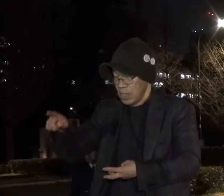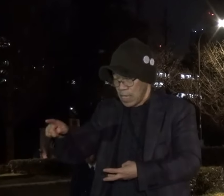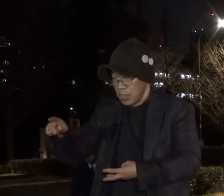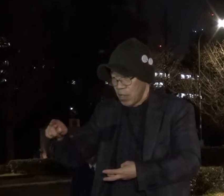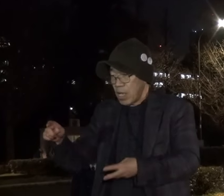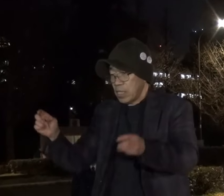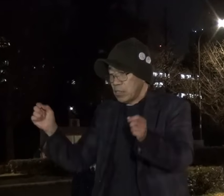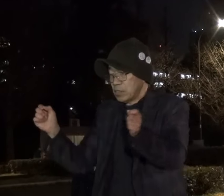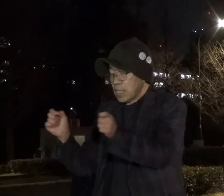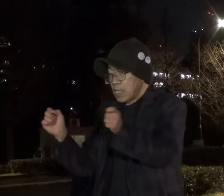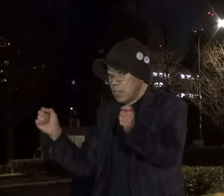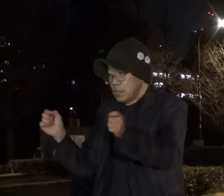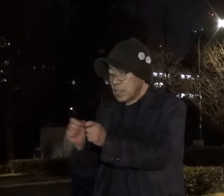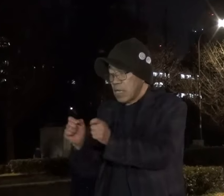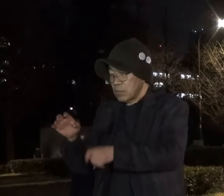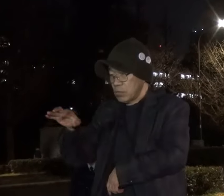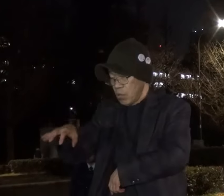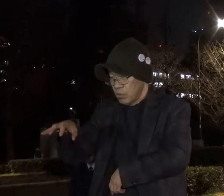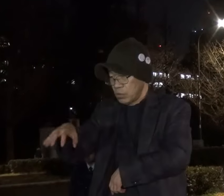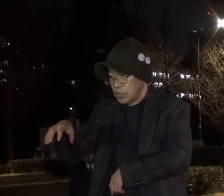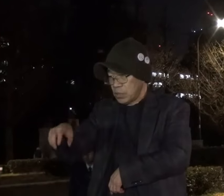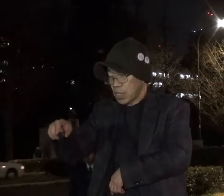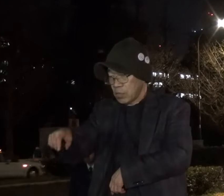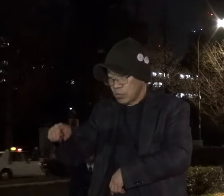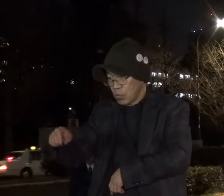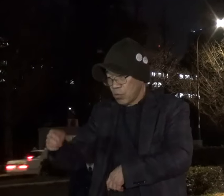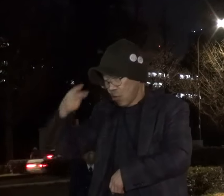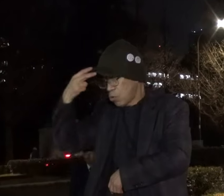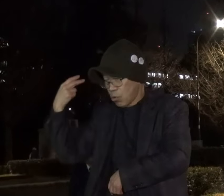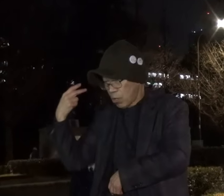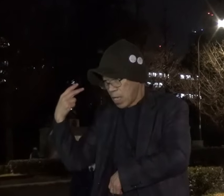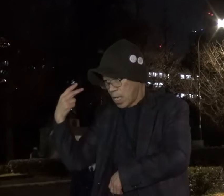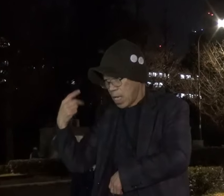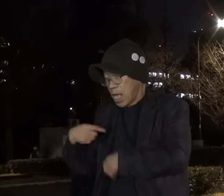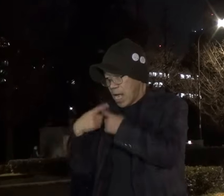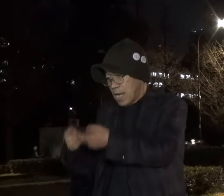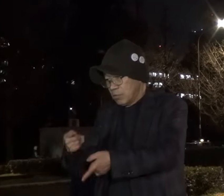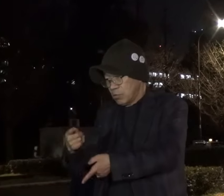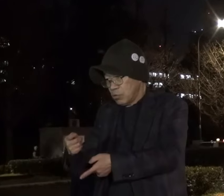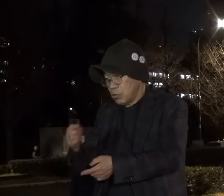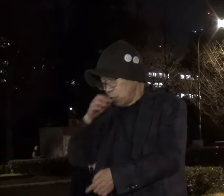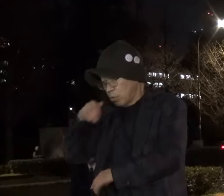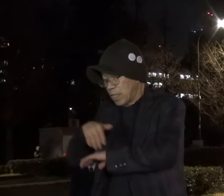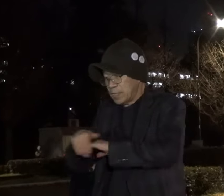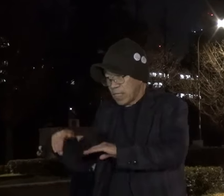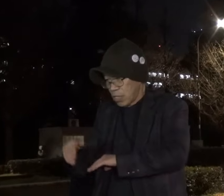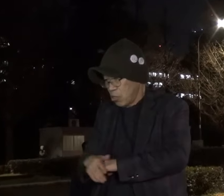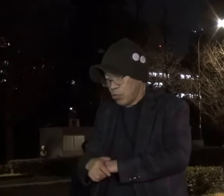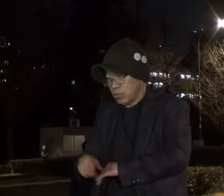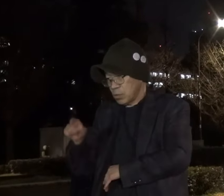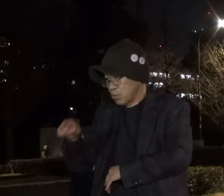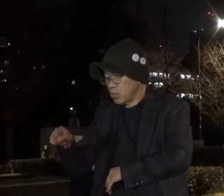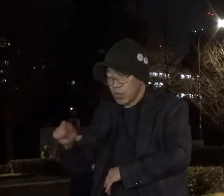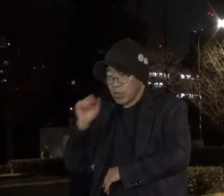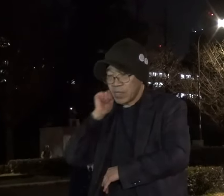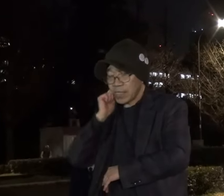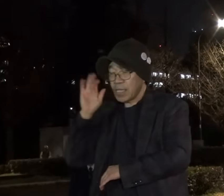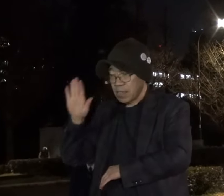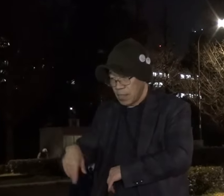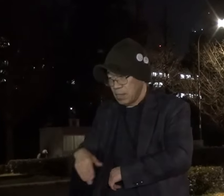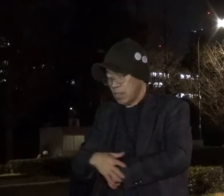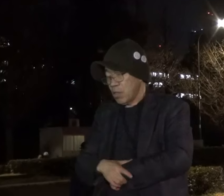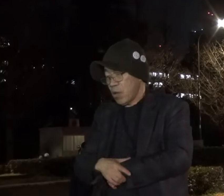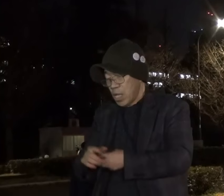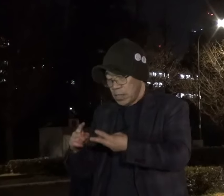ましたが、結局気心の知れた友人たちと青春時代を過ごすことはできませんでした。社会人になる